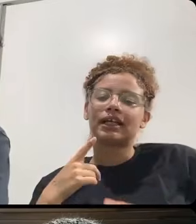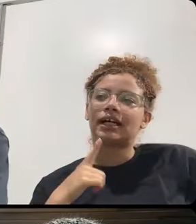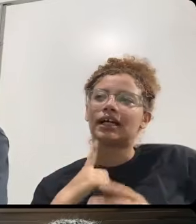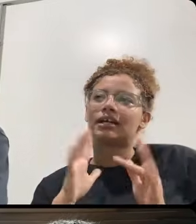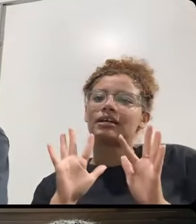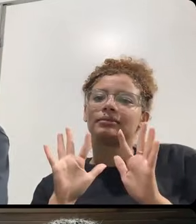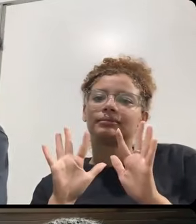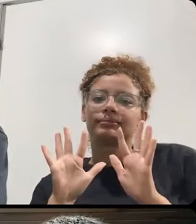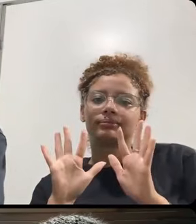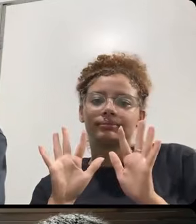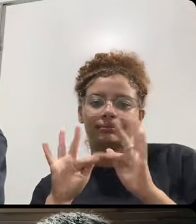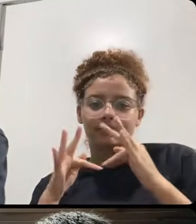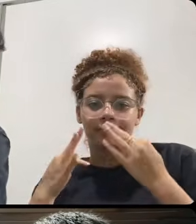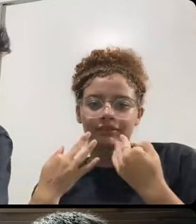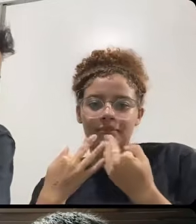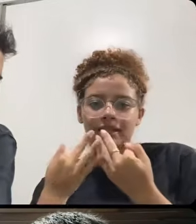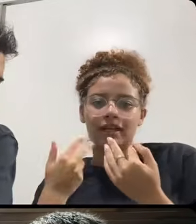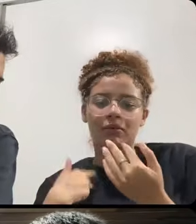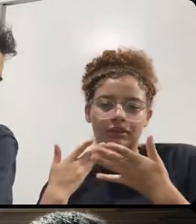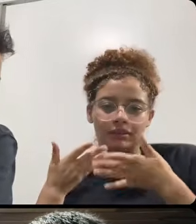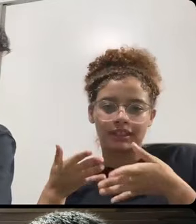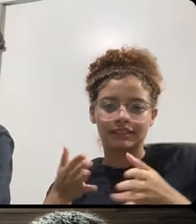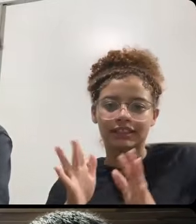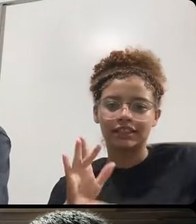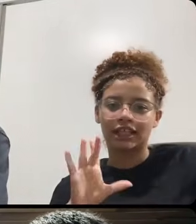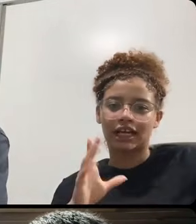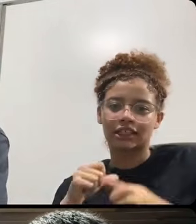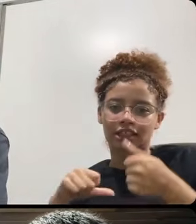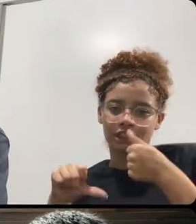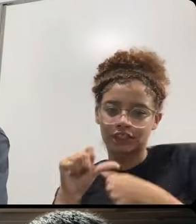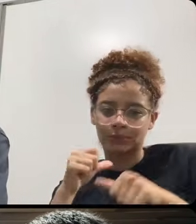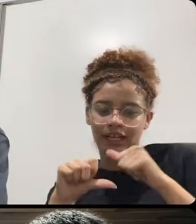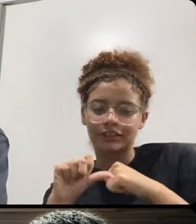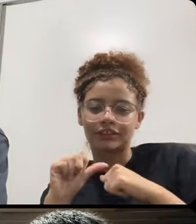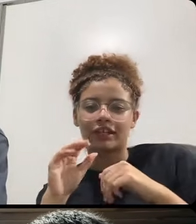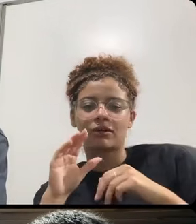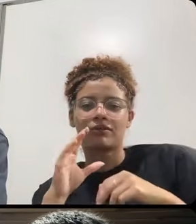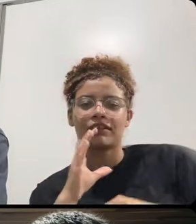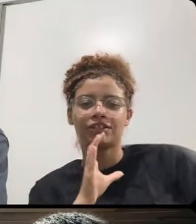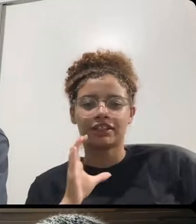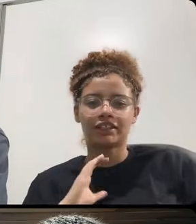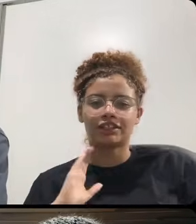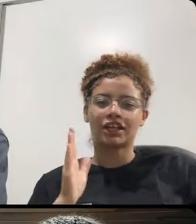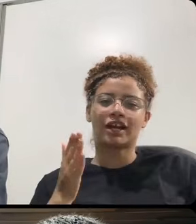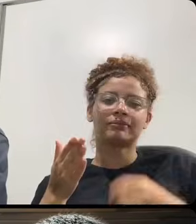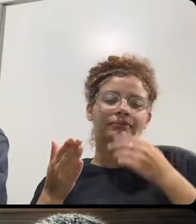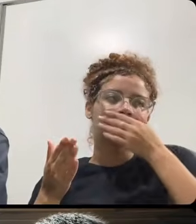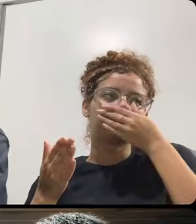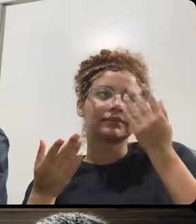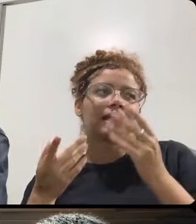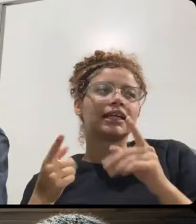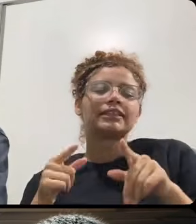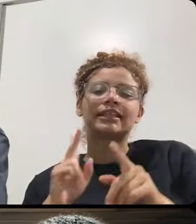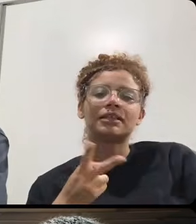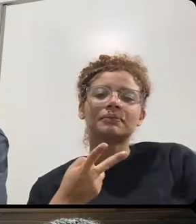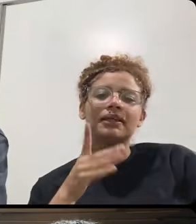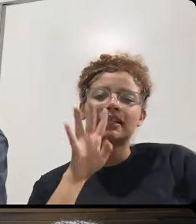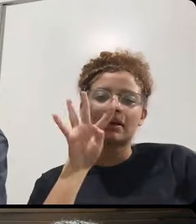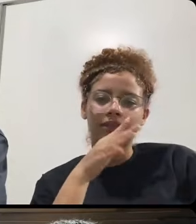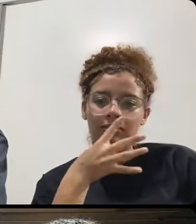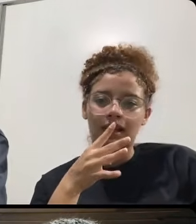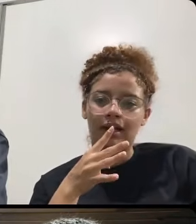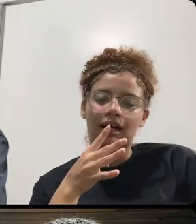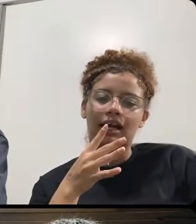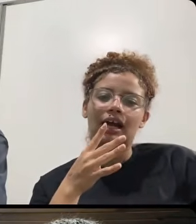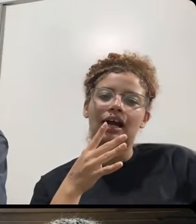Então, a minha família, quando eu nasci, já tinha mudado, já era convertida, já. Sempre